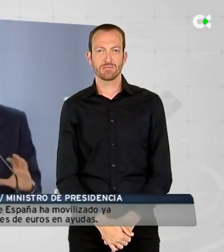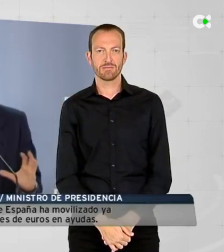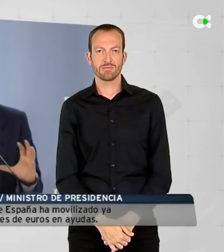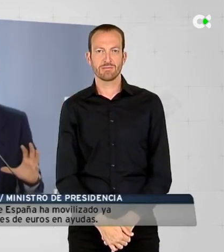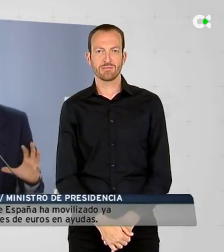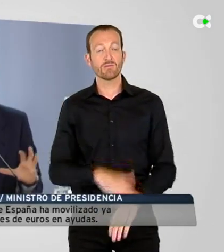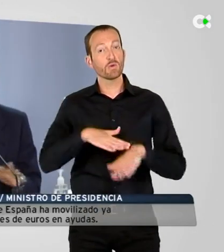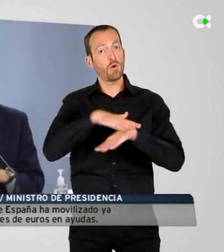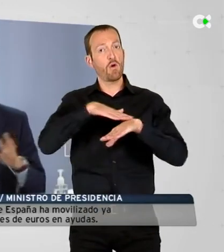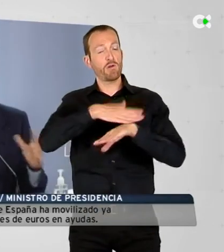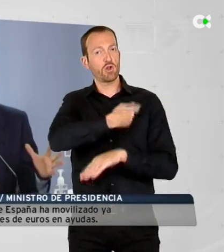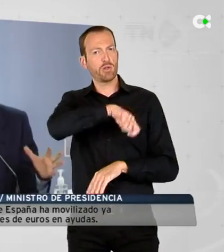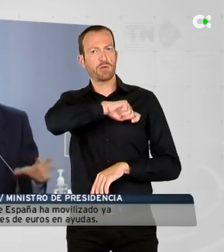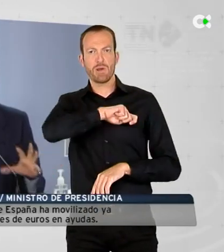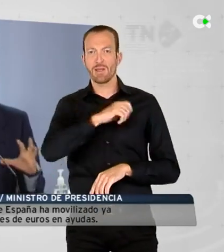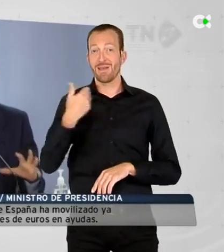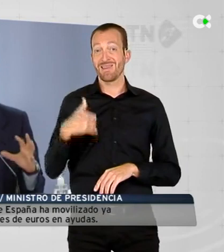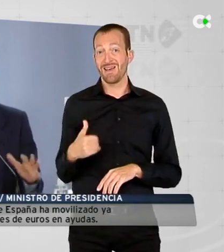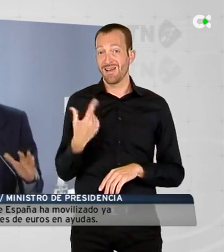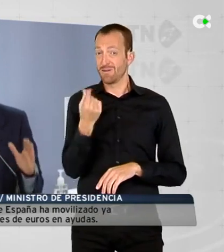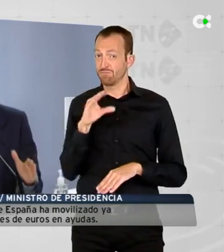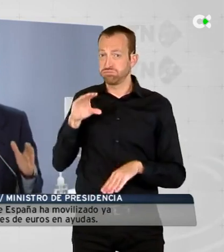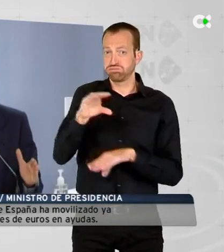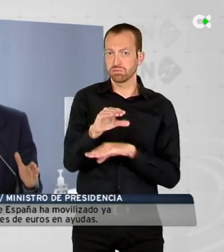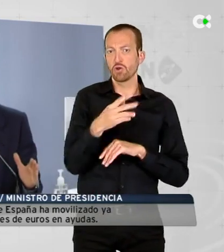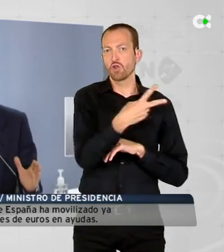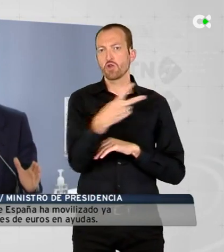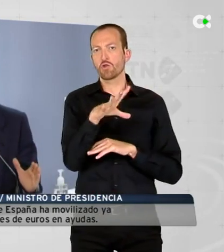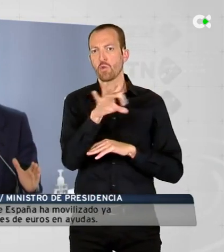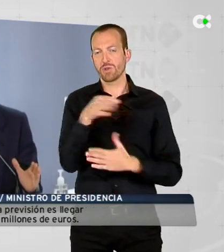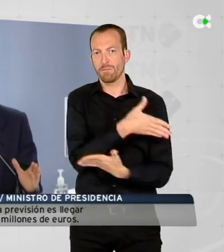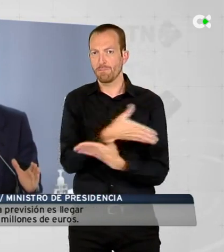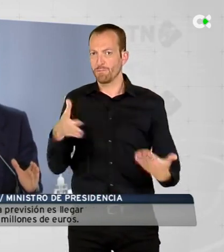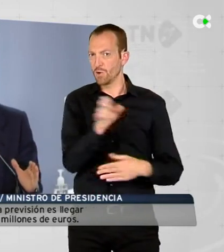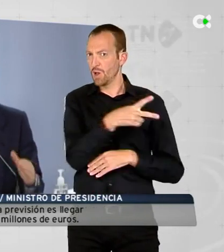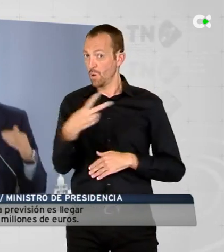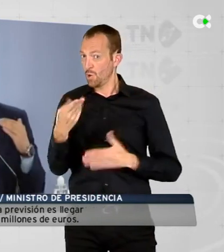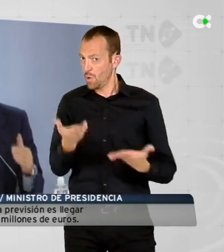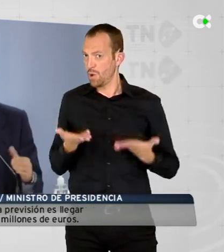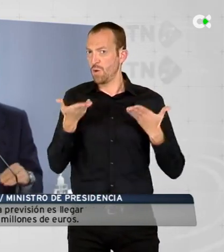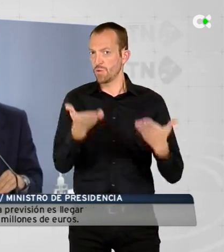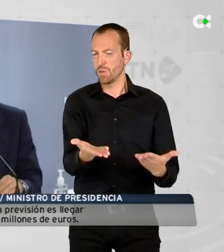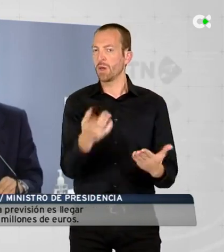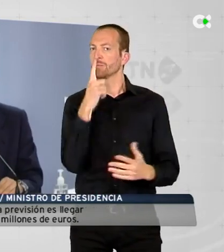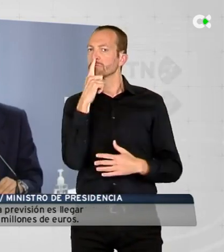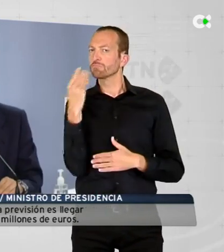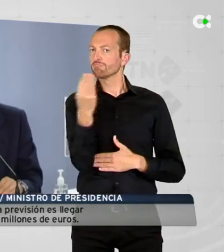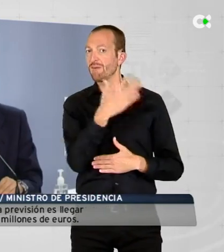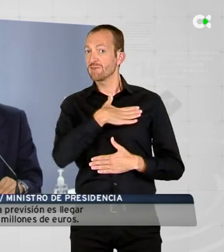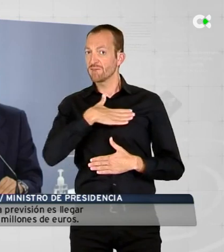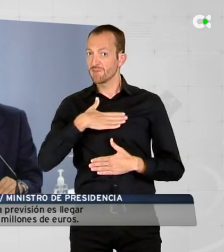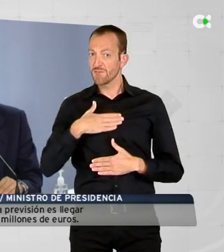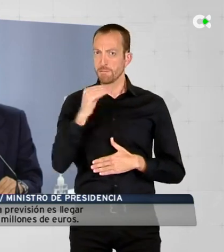El gobierno de España ha movilizado ya 250 millones de euros en ayudas y nuestra previsión es